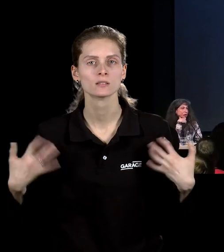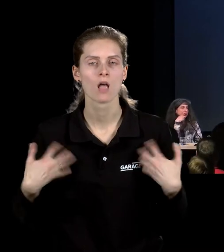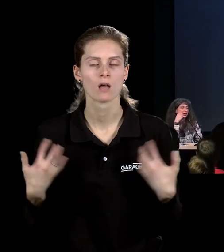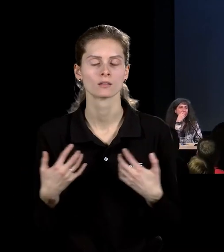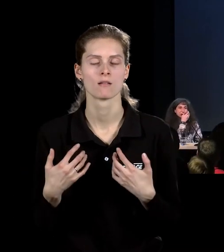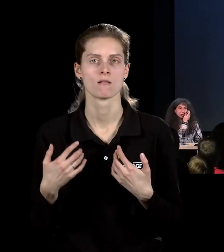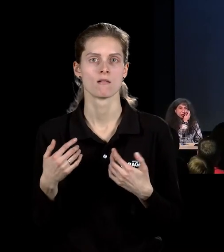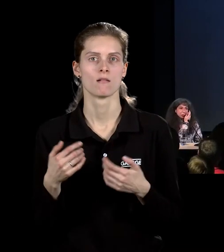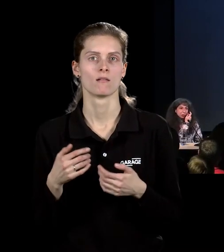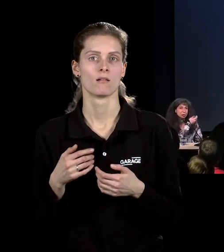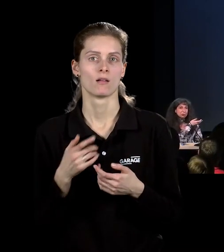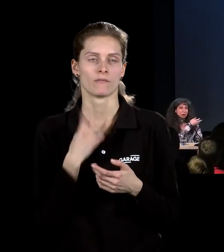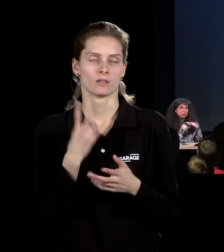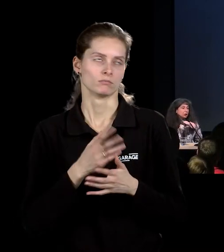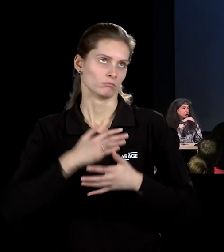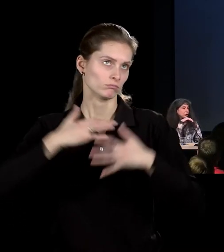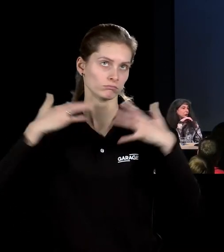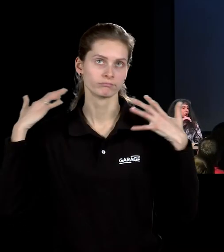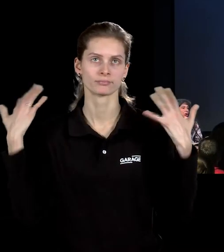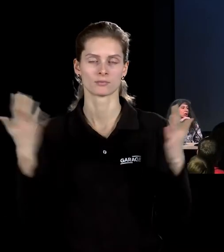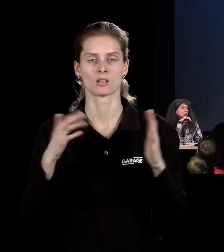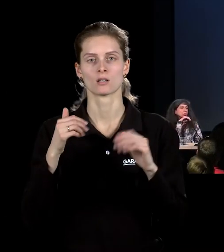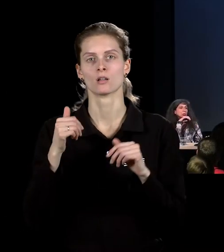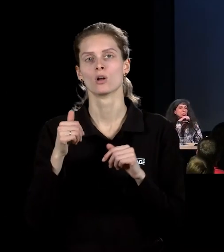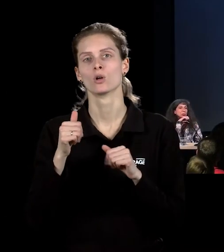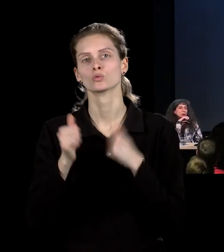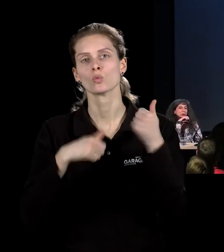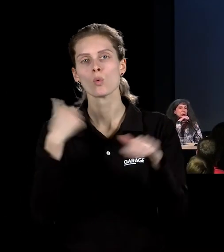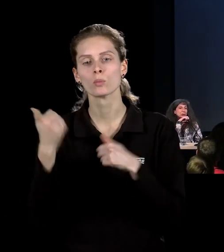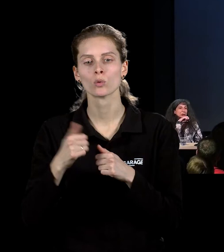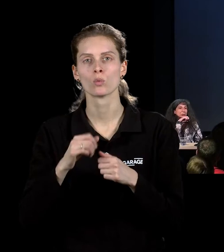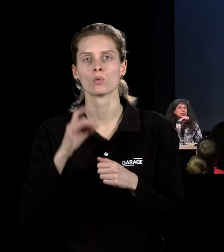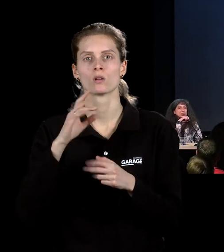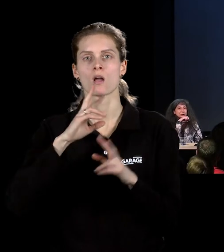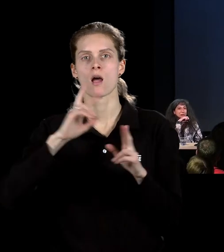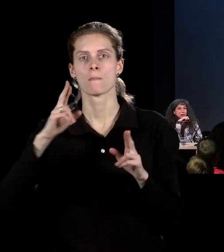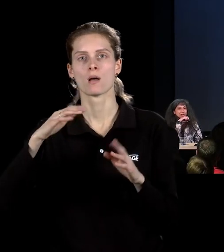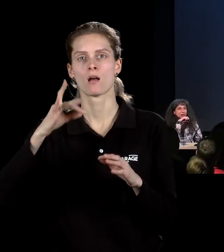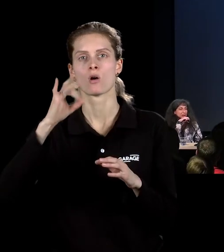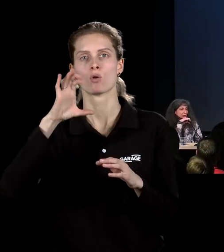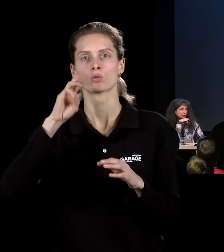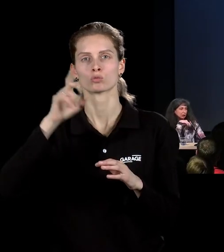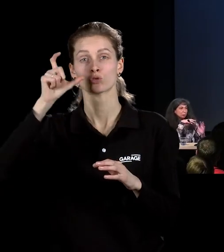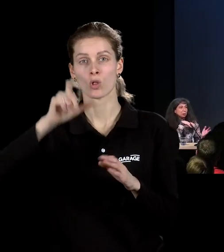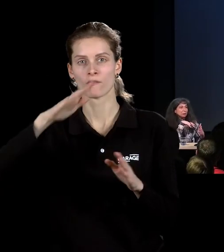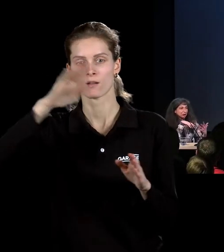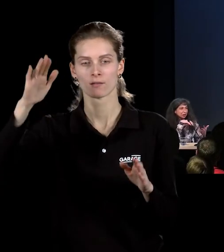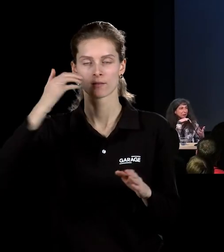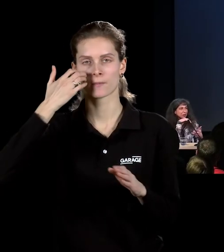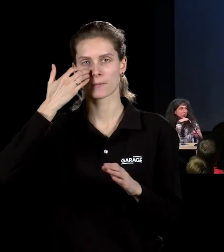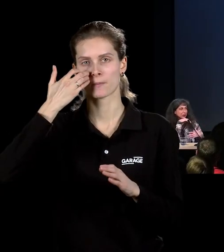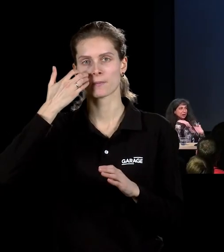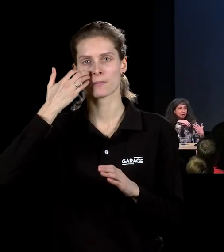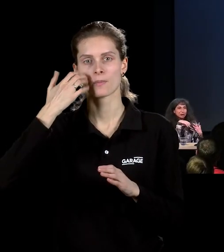тоже гиперреалистической скульптуры, уже в человеческий рост, но скульптуры роботизированы, и где вот распугивая